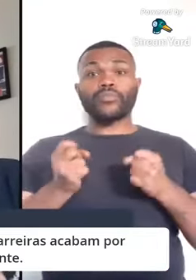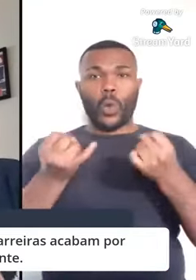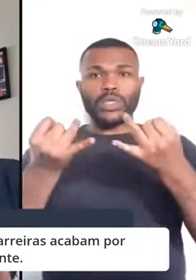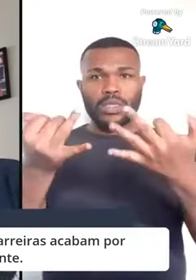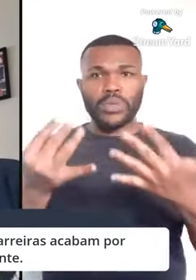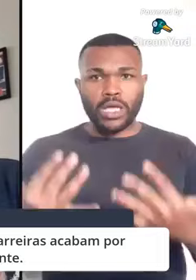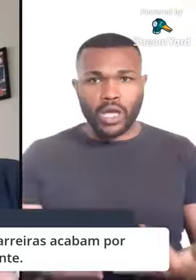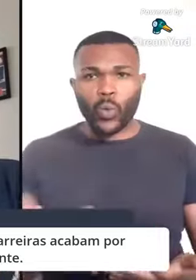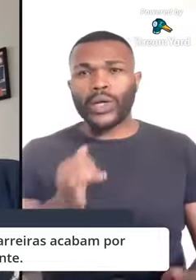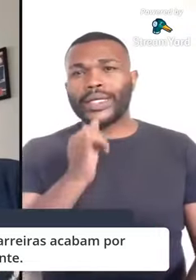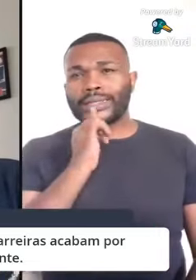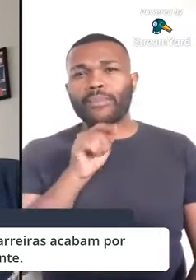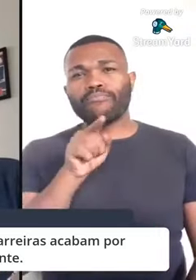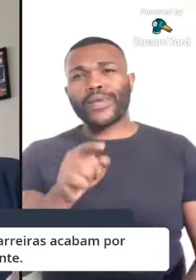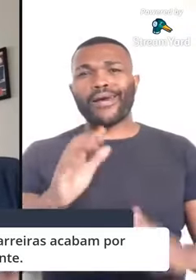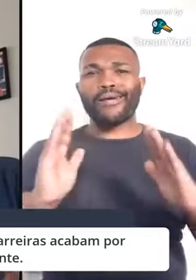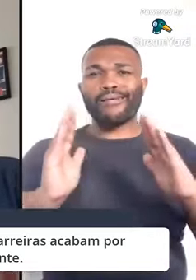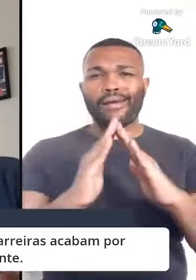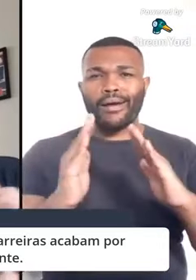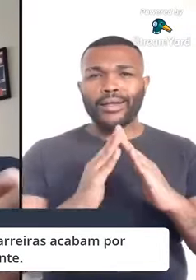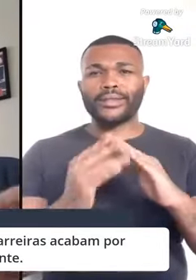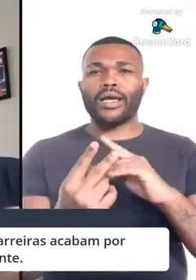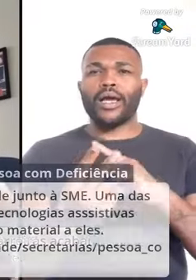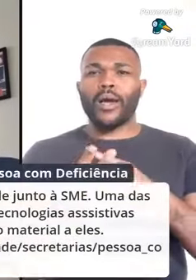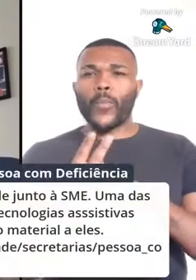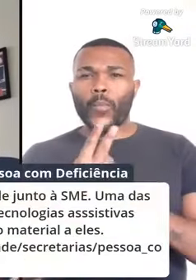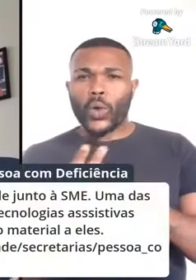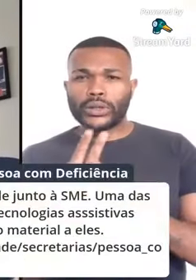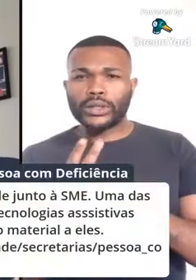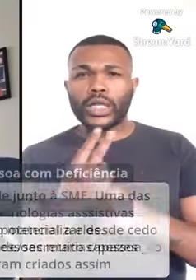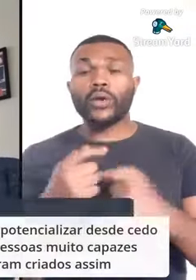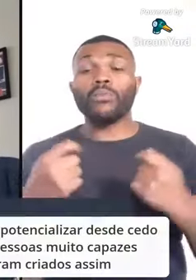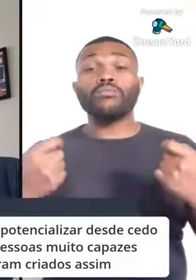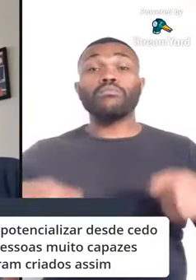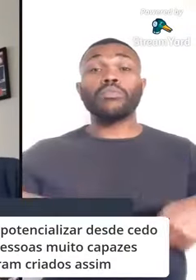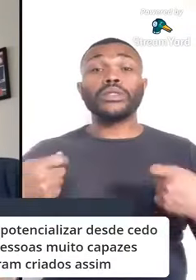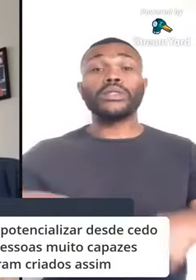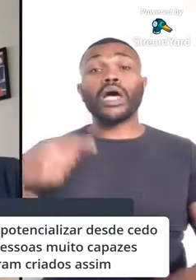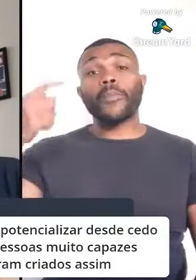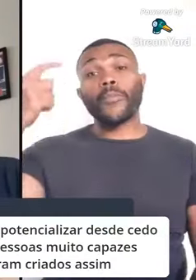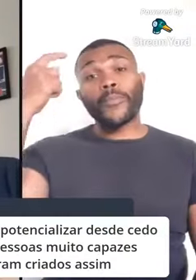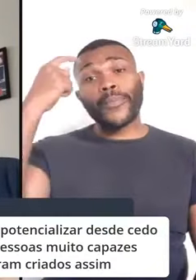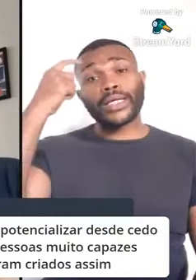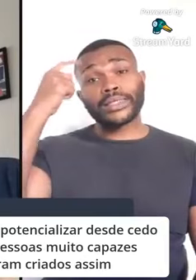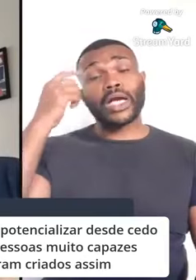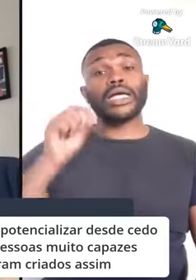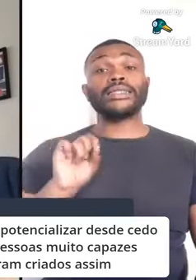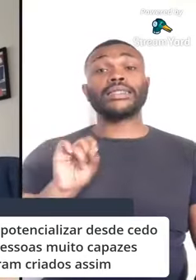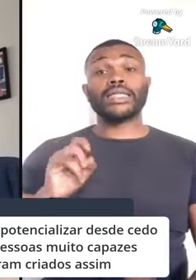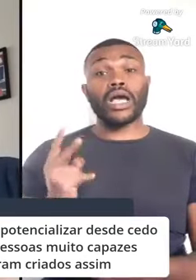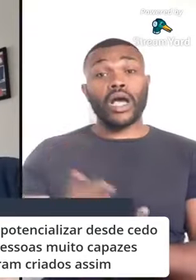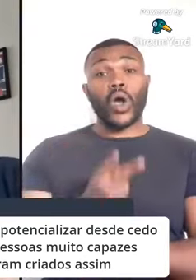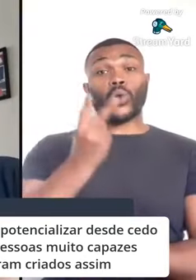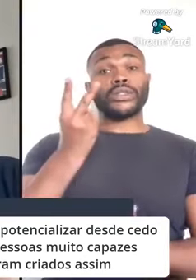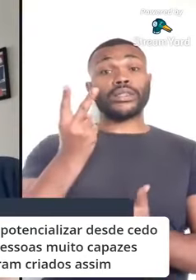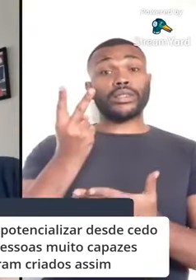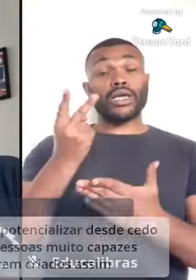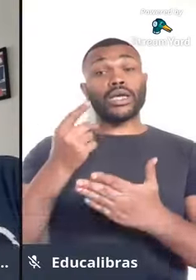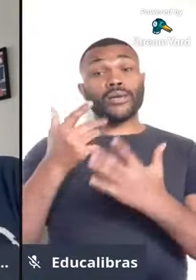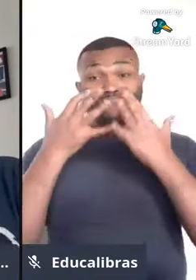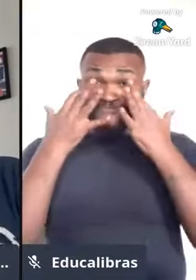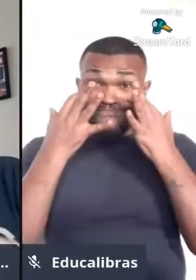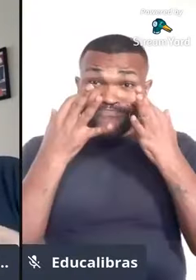casa hoje, se protegendo, pense como pode ser se acontecer tal coisa. Veja a